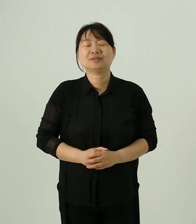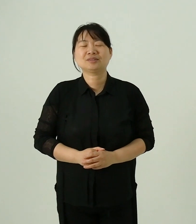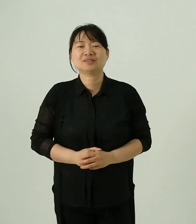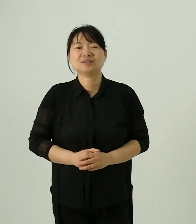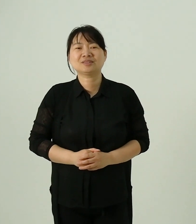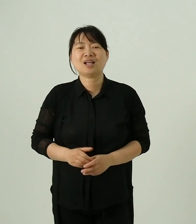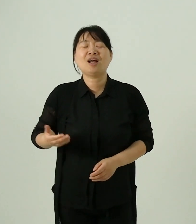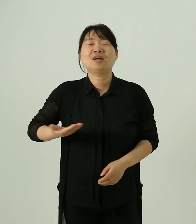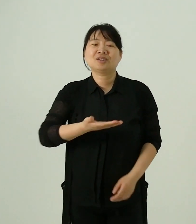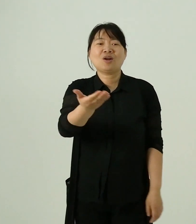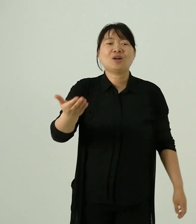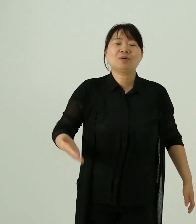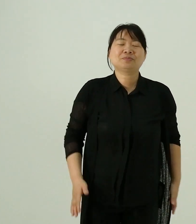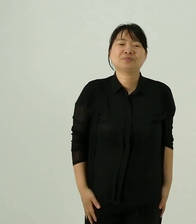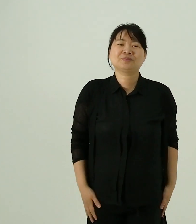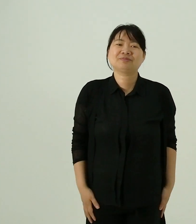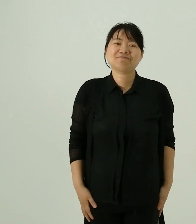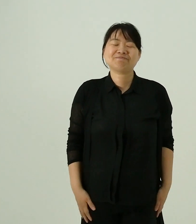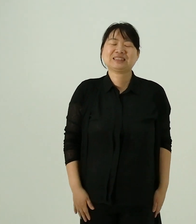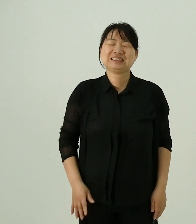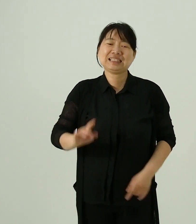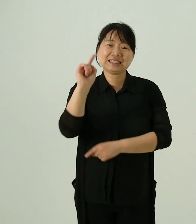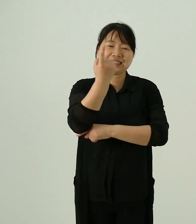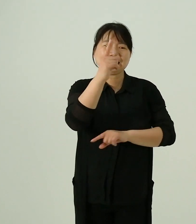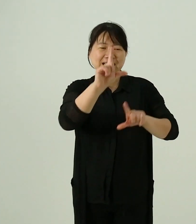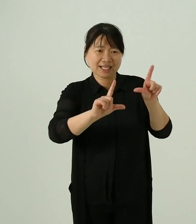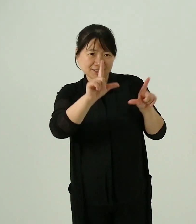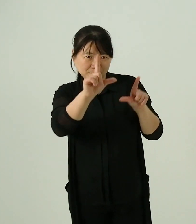이것이 하나님을 현실로